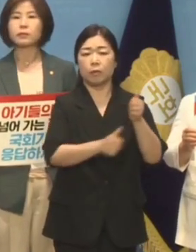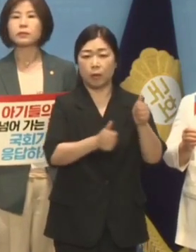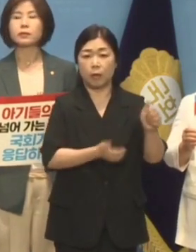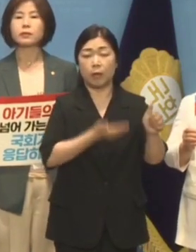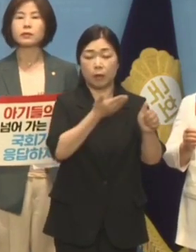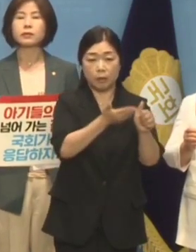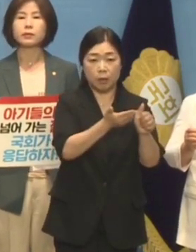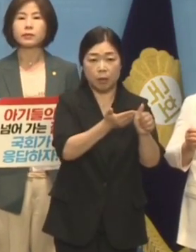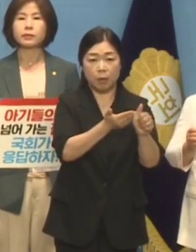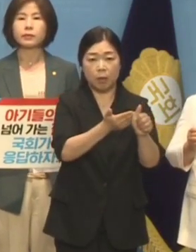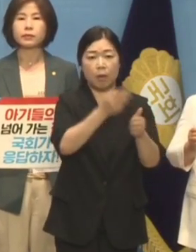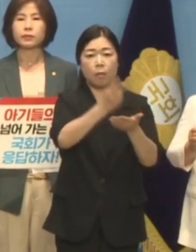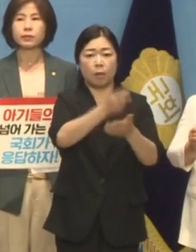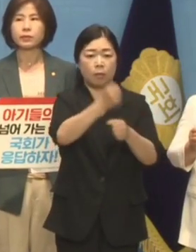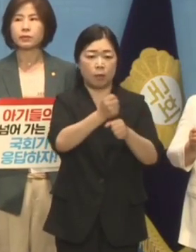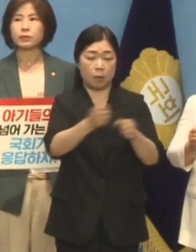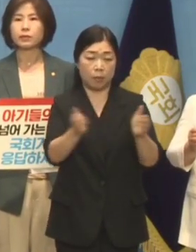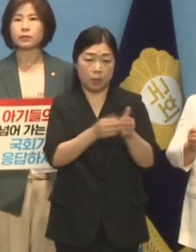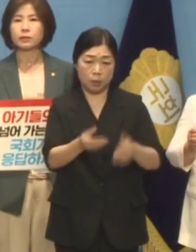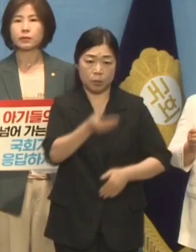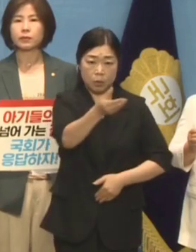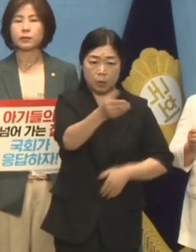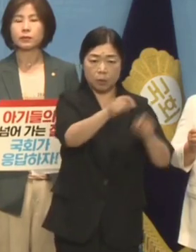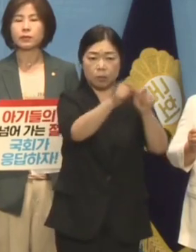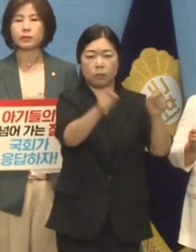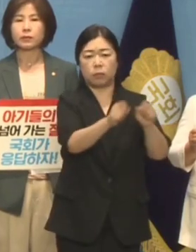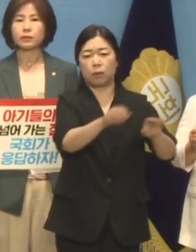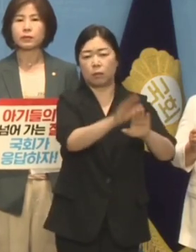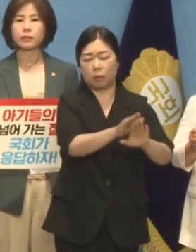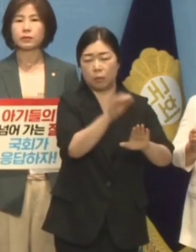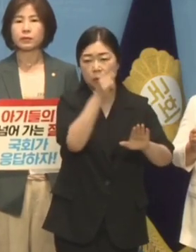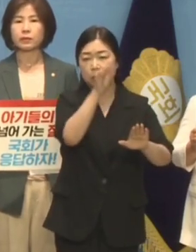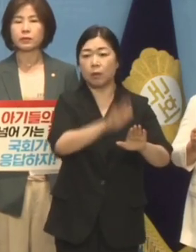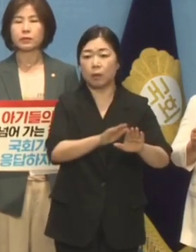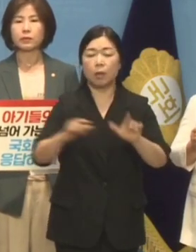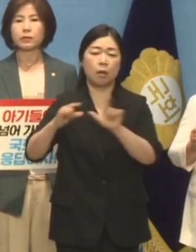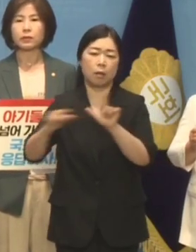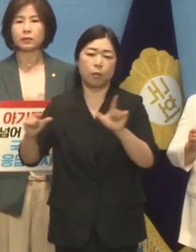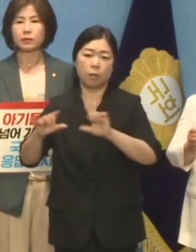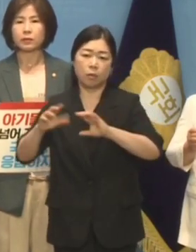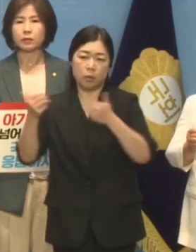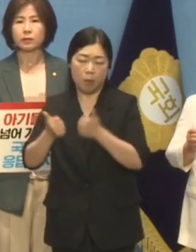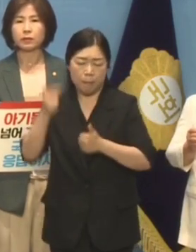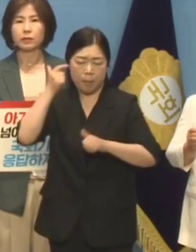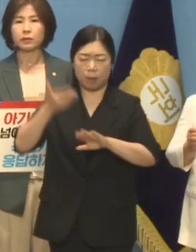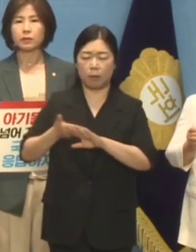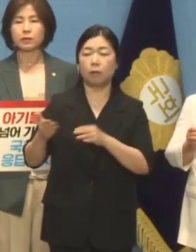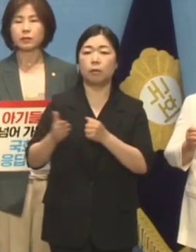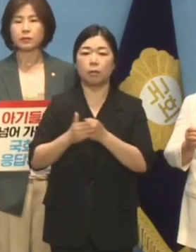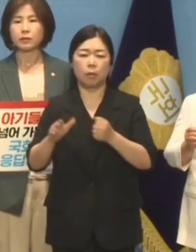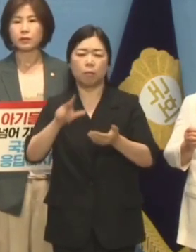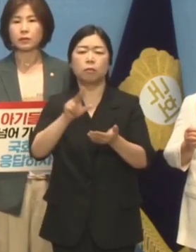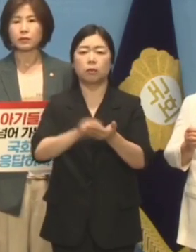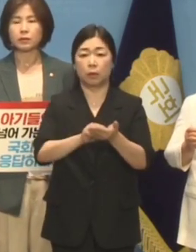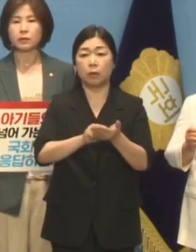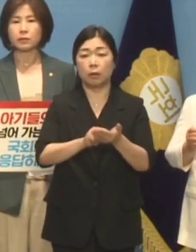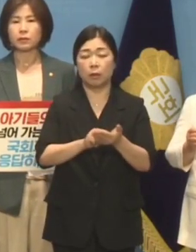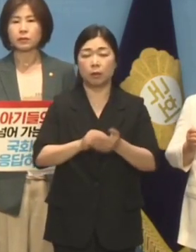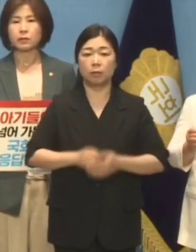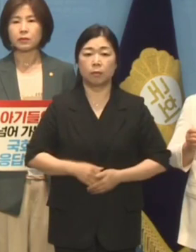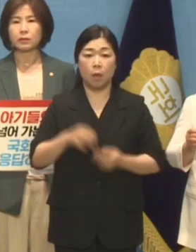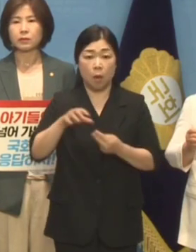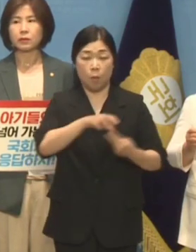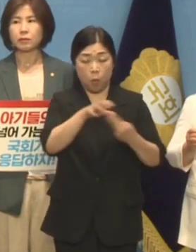보건복지위원회에 계류되어 있음에도 불구하고 일부 의원들의 반대로 장애를 겪고 있습니다.